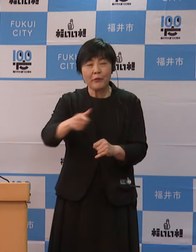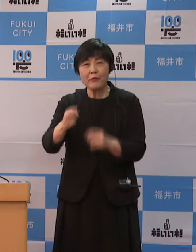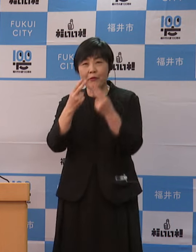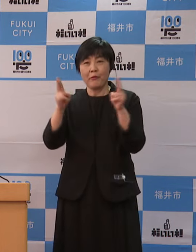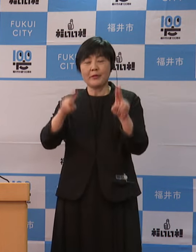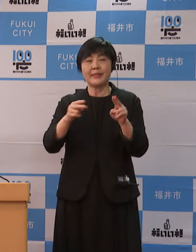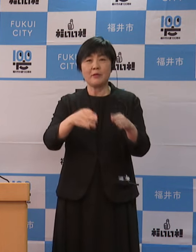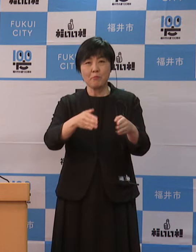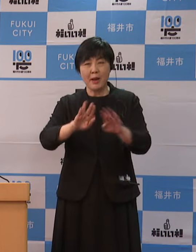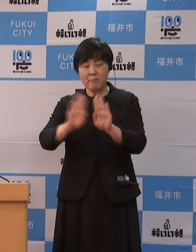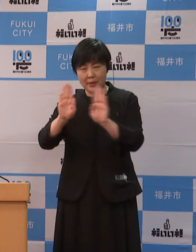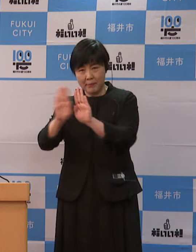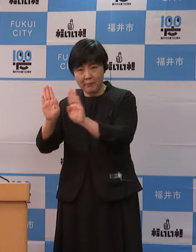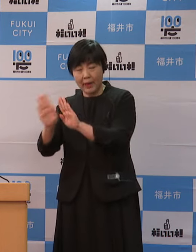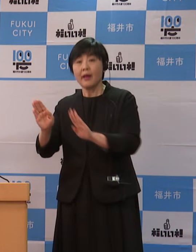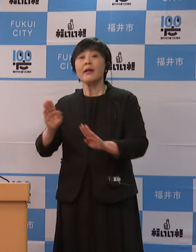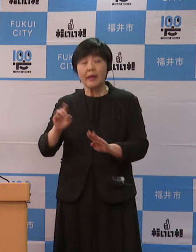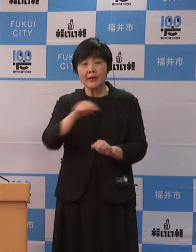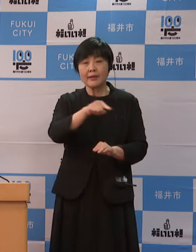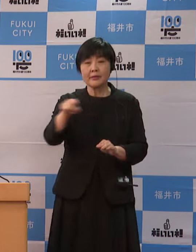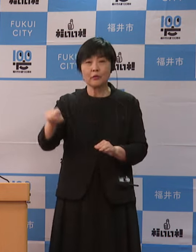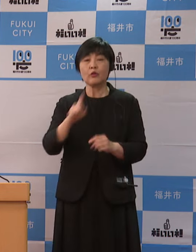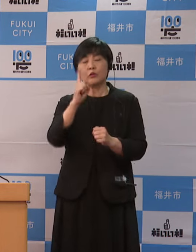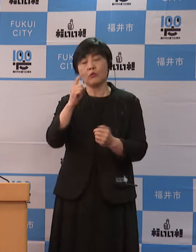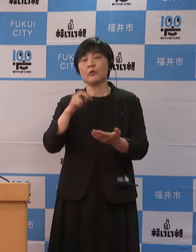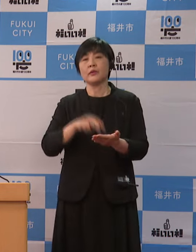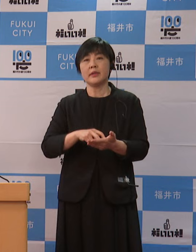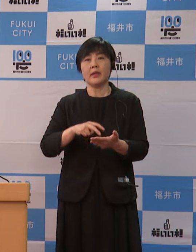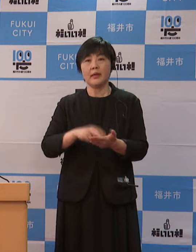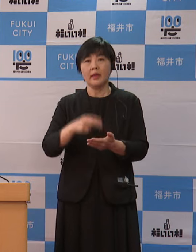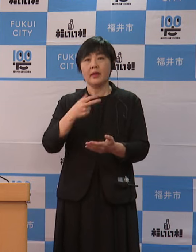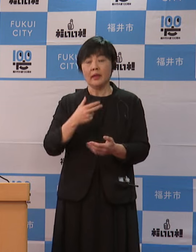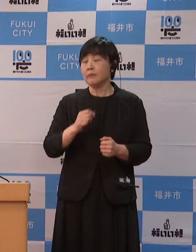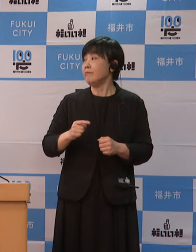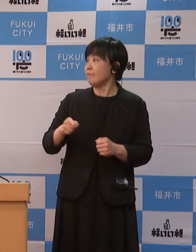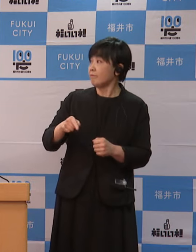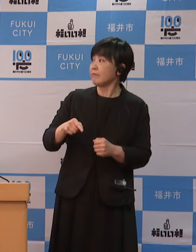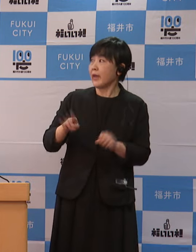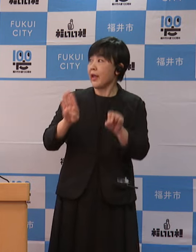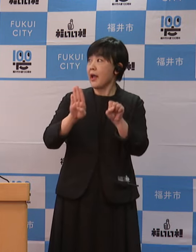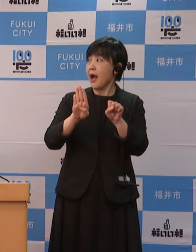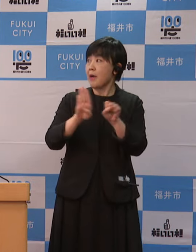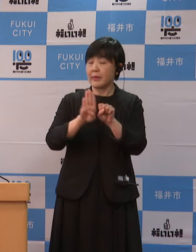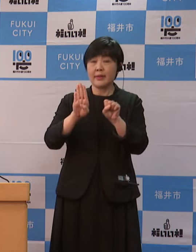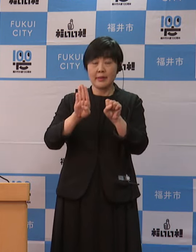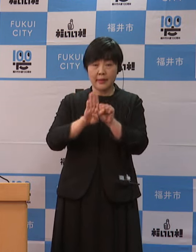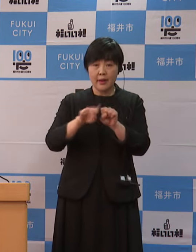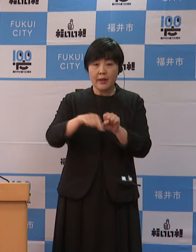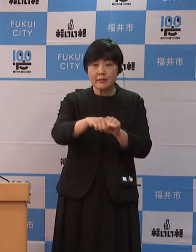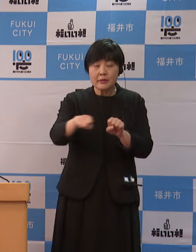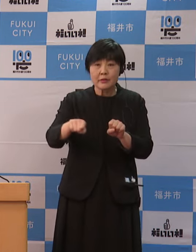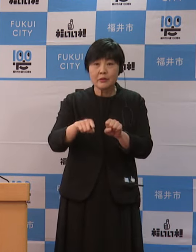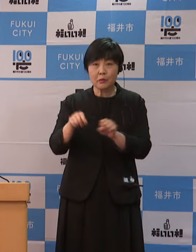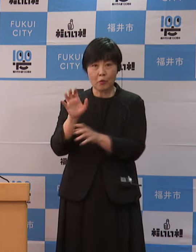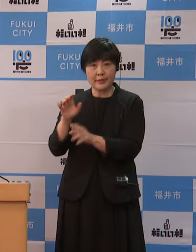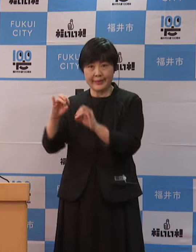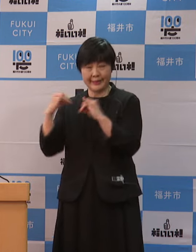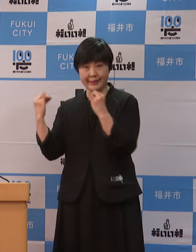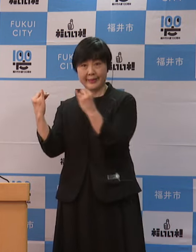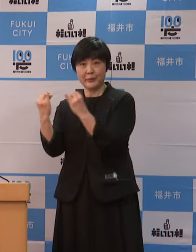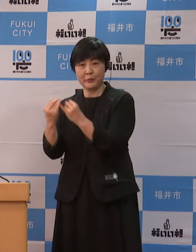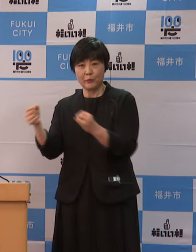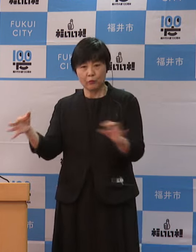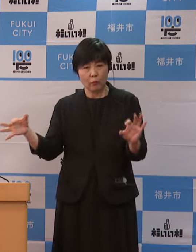祭りについても、その期間に、ファミリー向けにハピテラスでブローインと協調して何かできないか